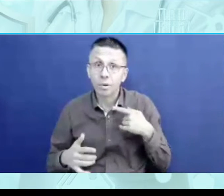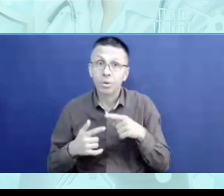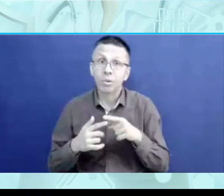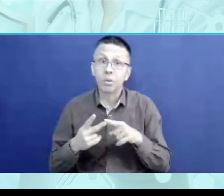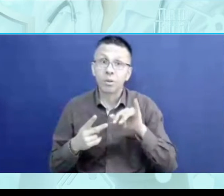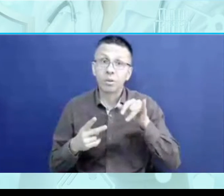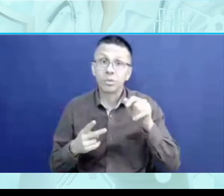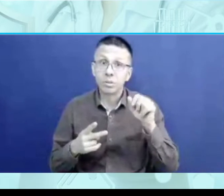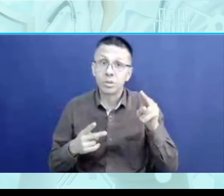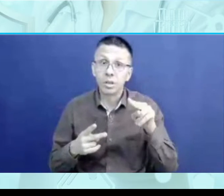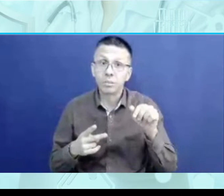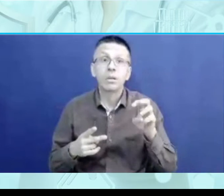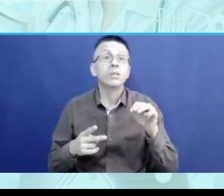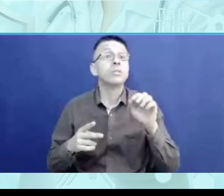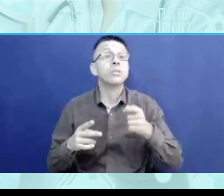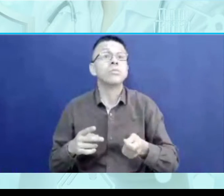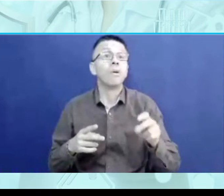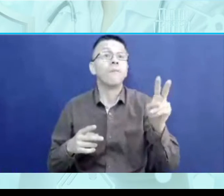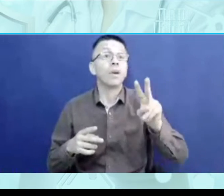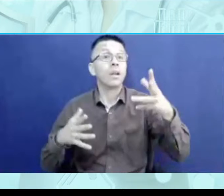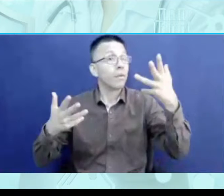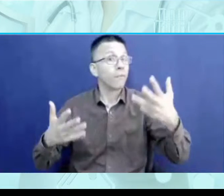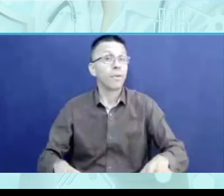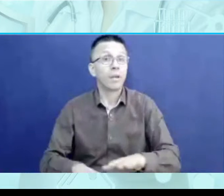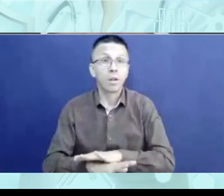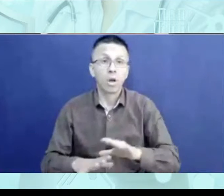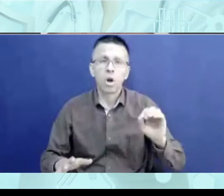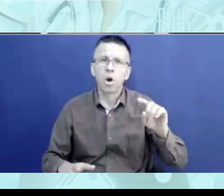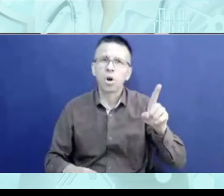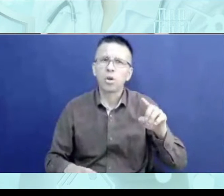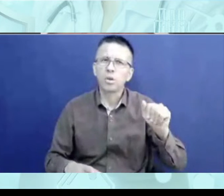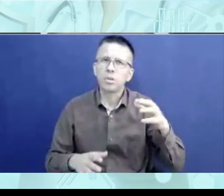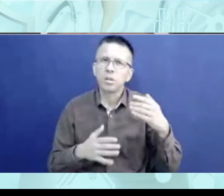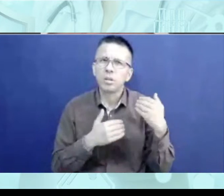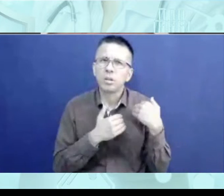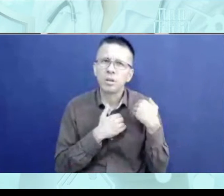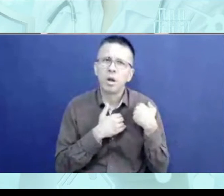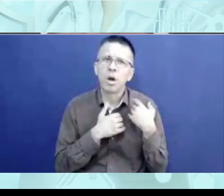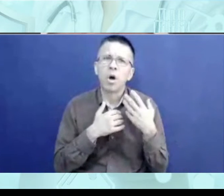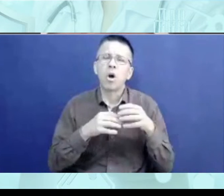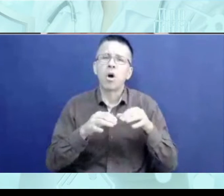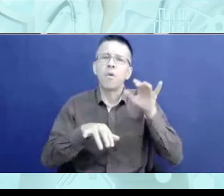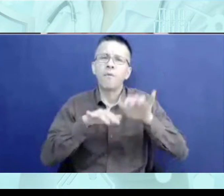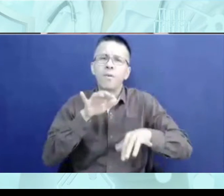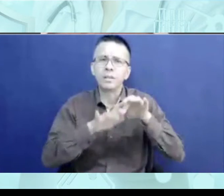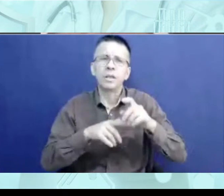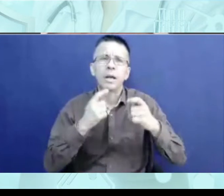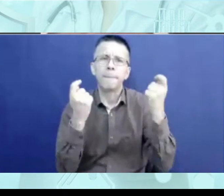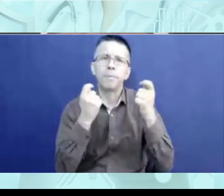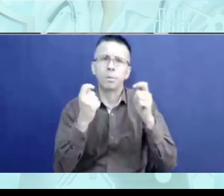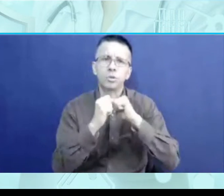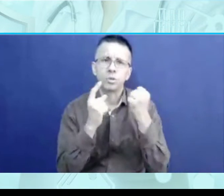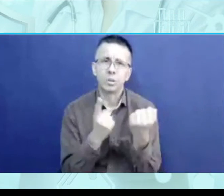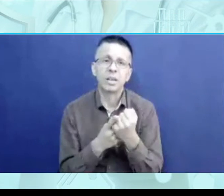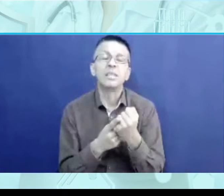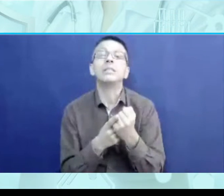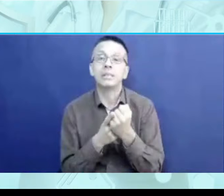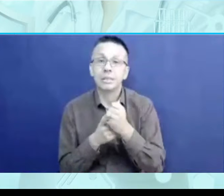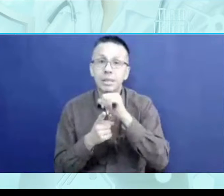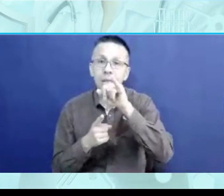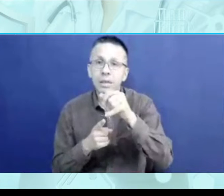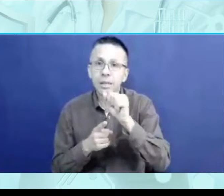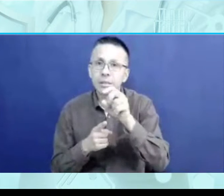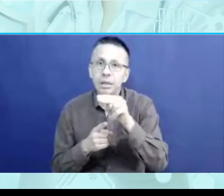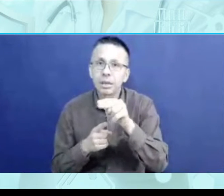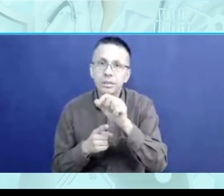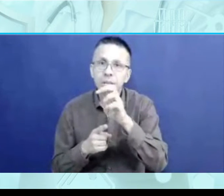viernes, se desaparece del mapa. Oscar estaba liderando la oficina de promoción social, ¿cierto? Sí, claro que sí, Yasmín nos puede contar un poquito